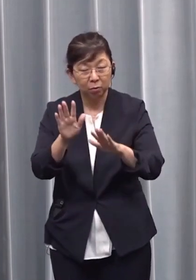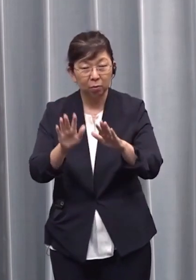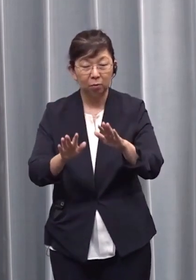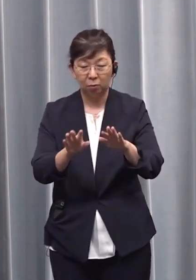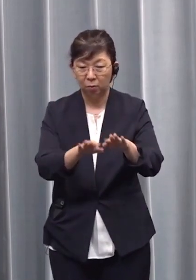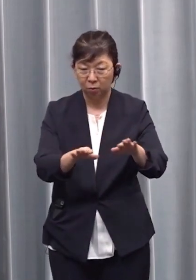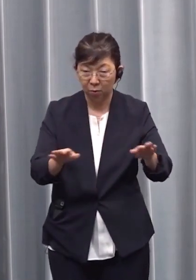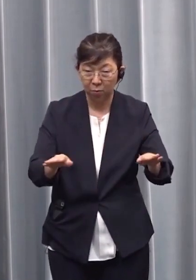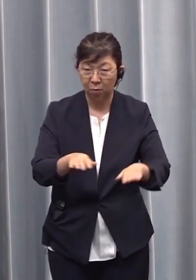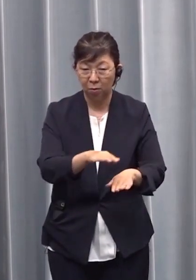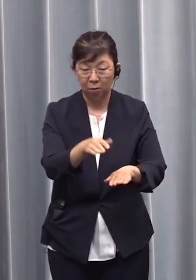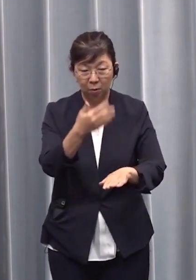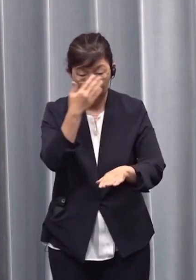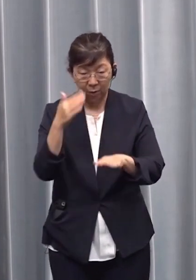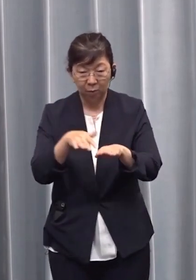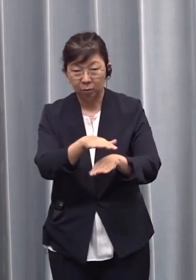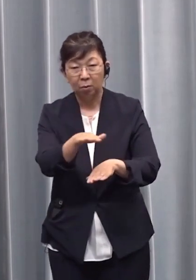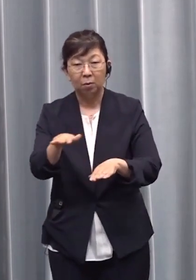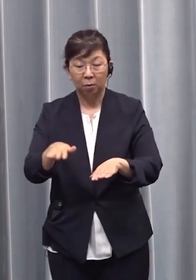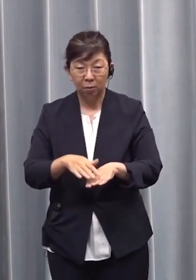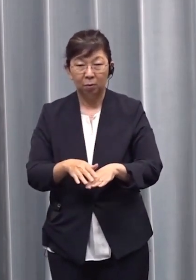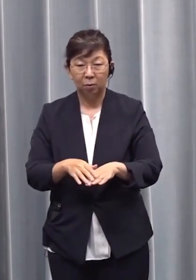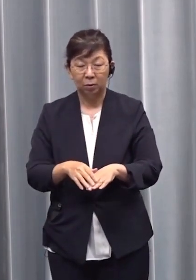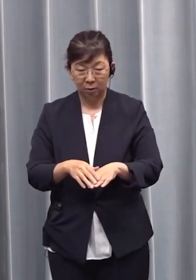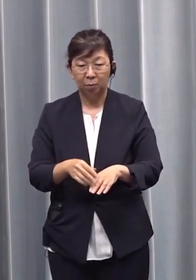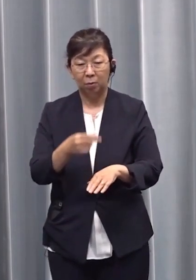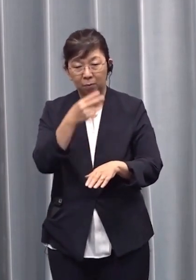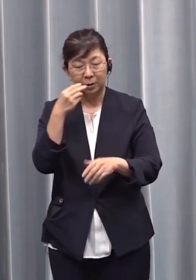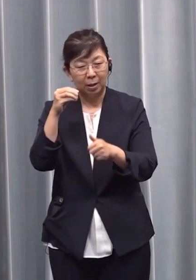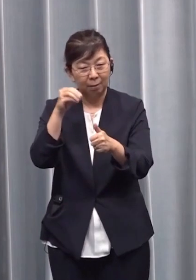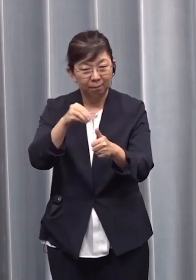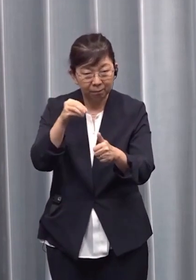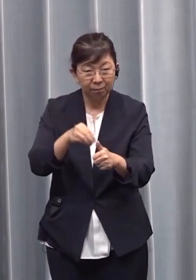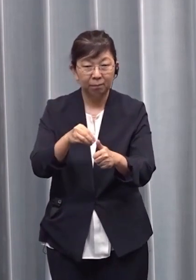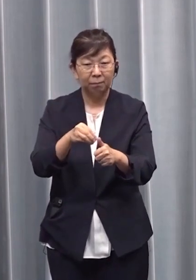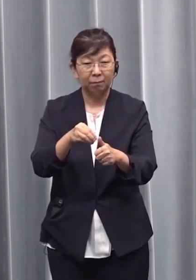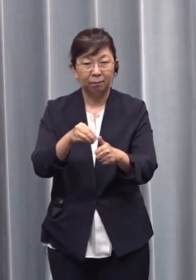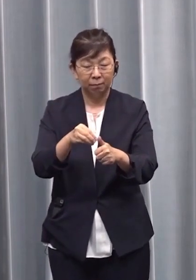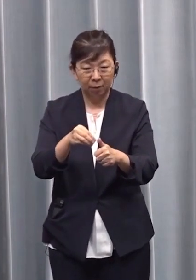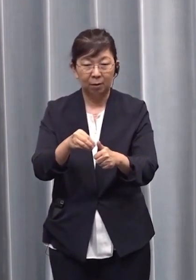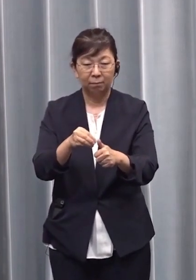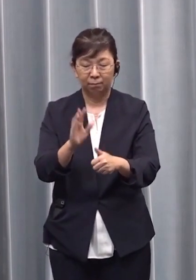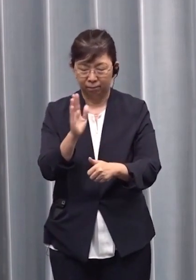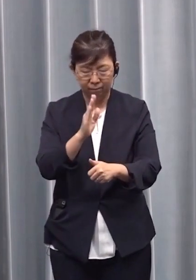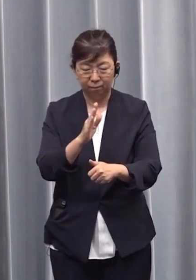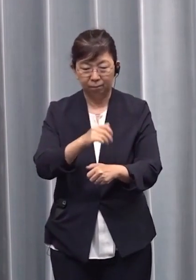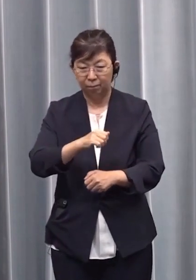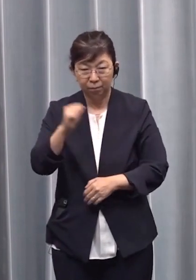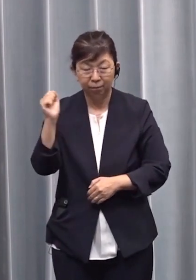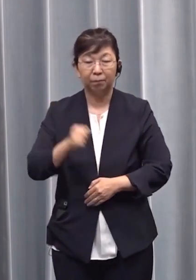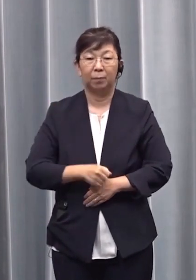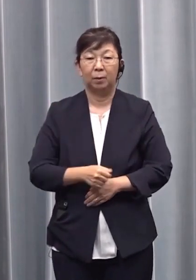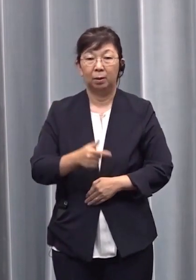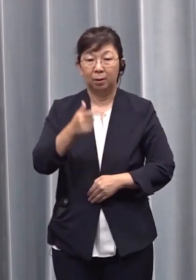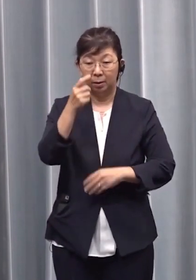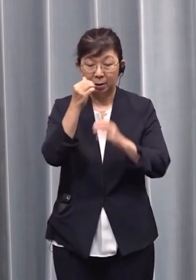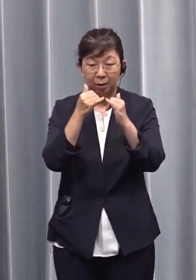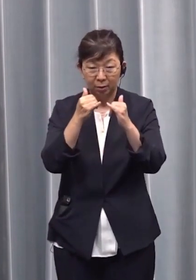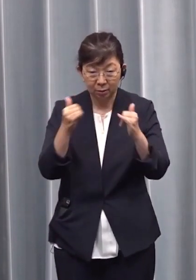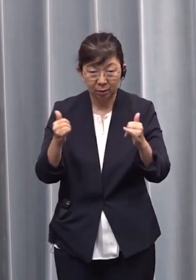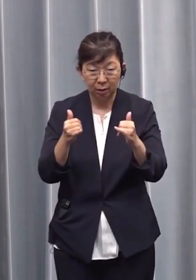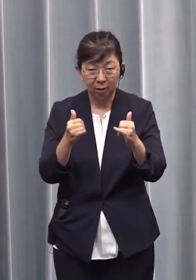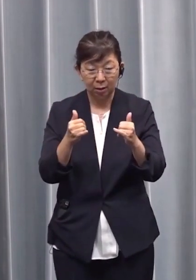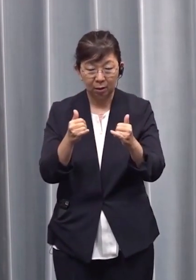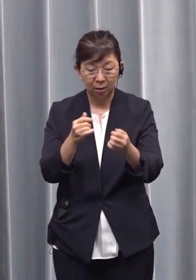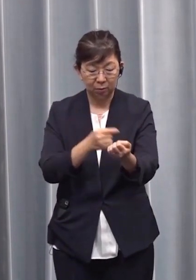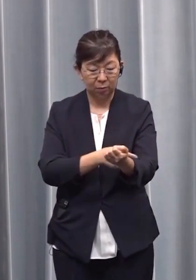ども、若者であっても性犯罪、性暴力の被害に遭うことはあってはならず、被害者の尊厳を著しく